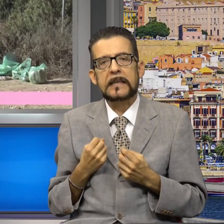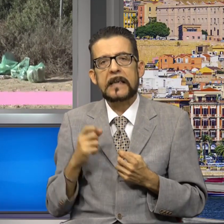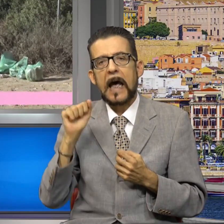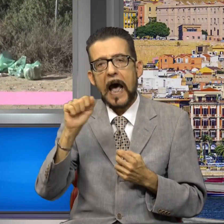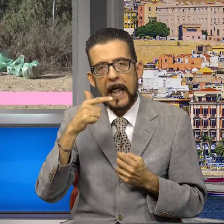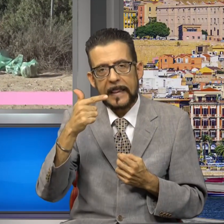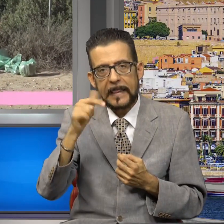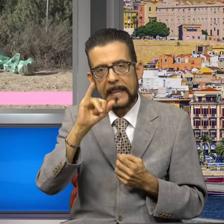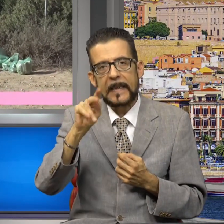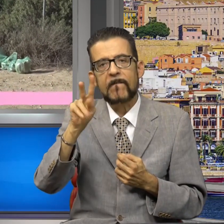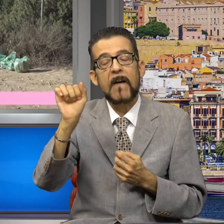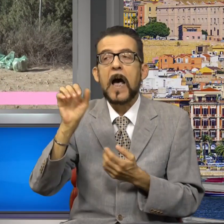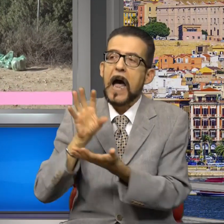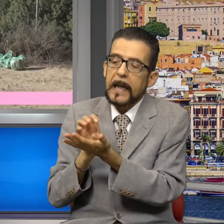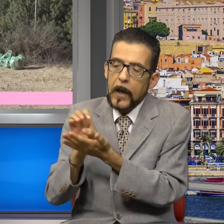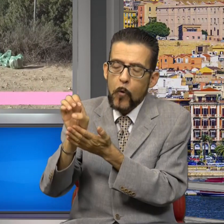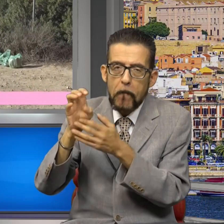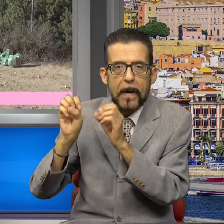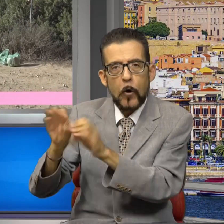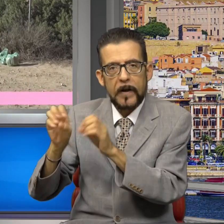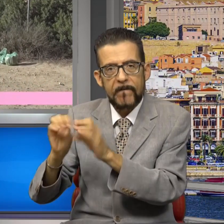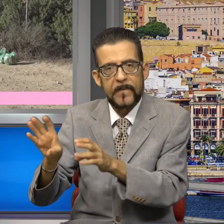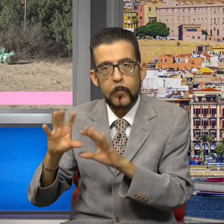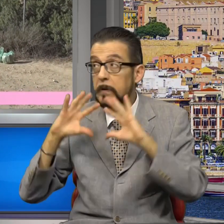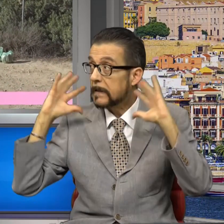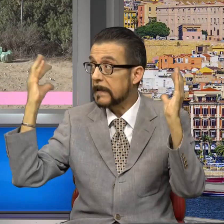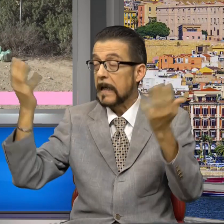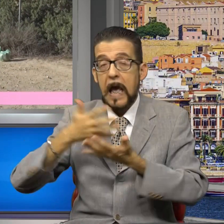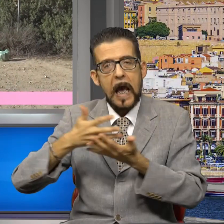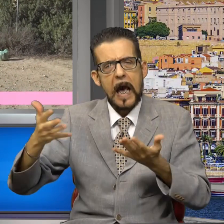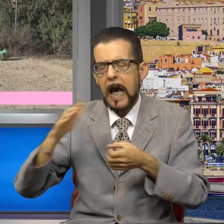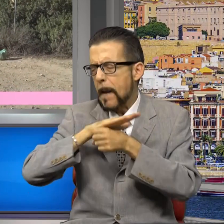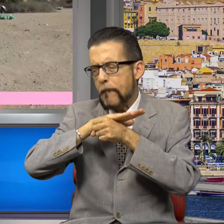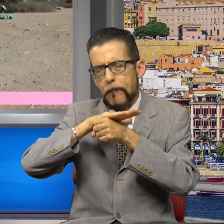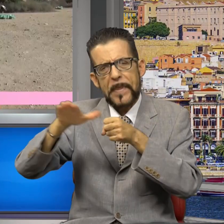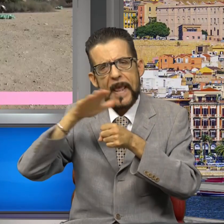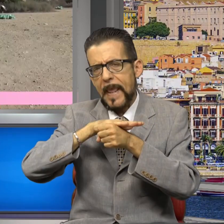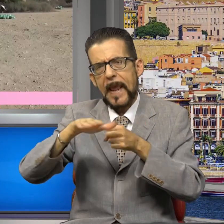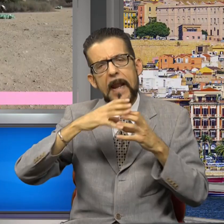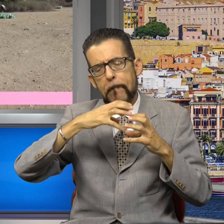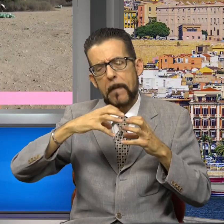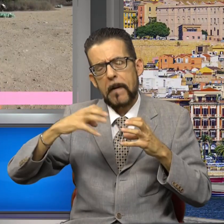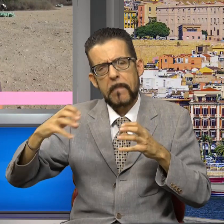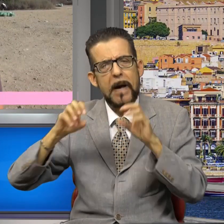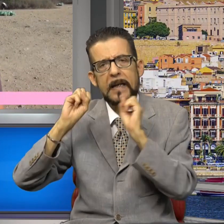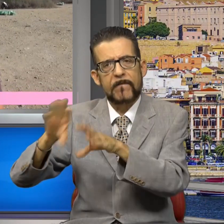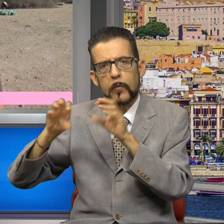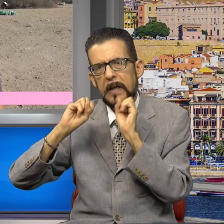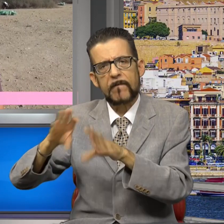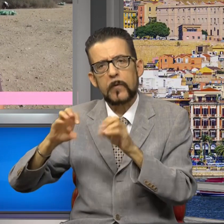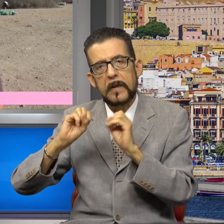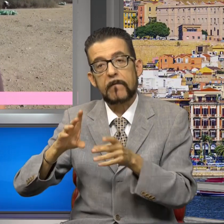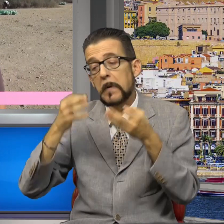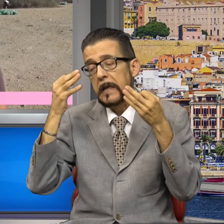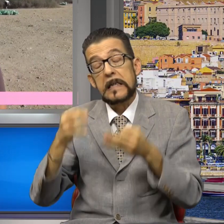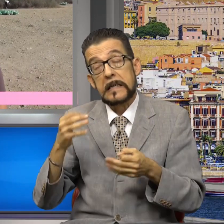dei rifiuti in questa vasta area, che è colma appunto di una grande quantità di rifiuti che sicuramente avremo anche